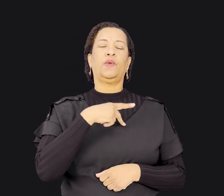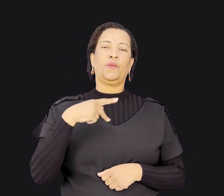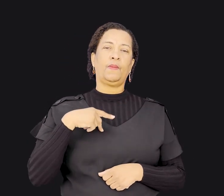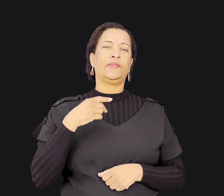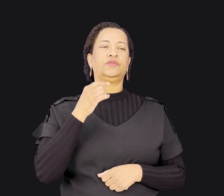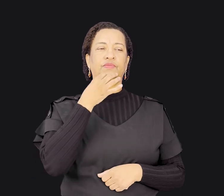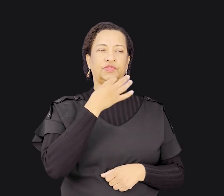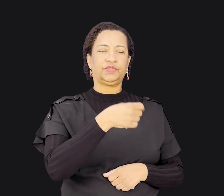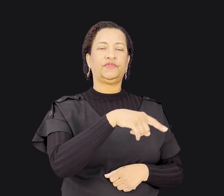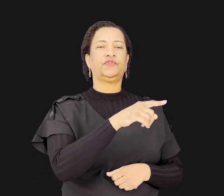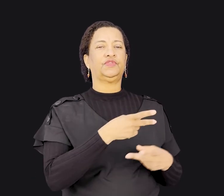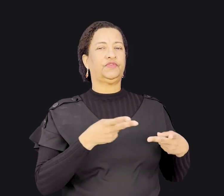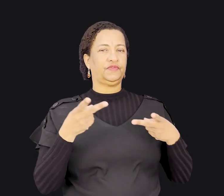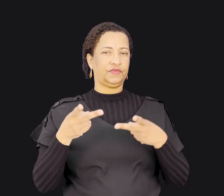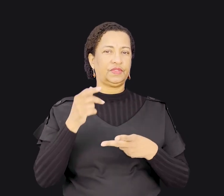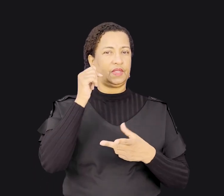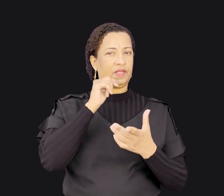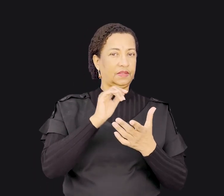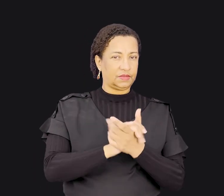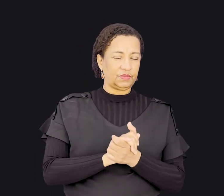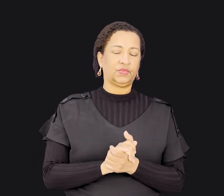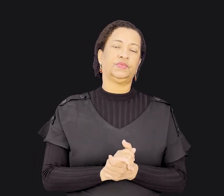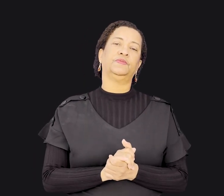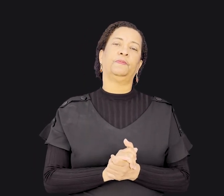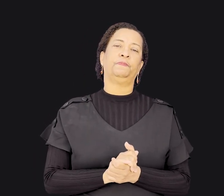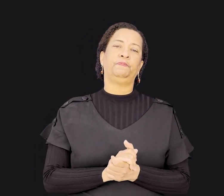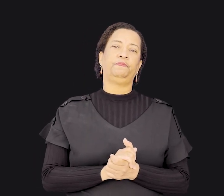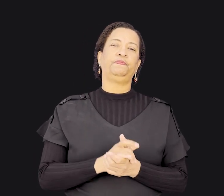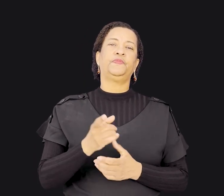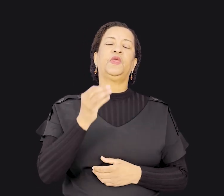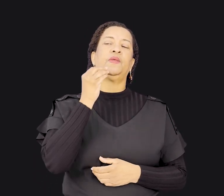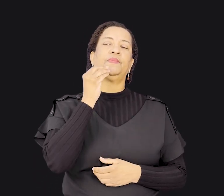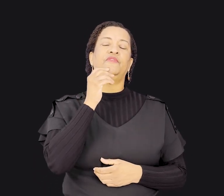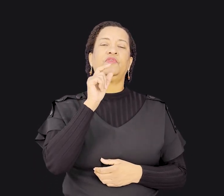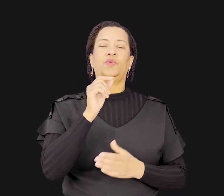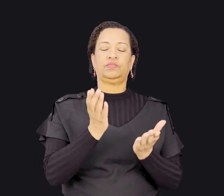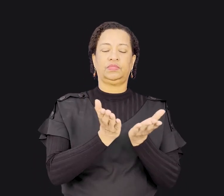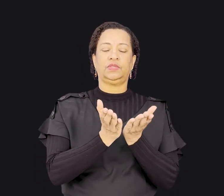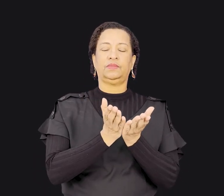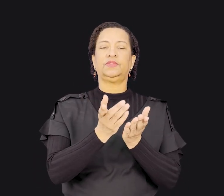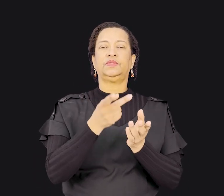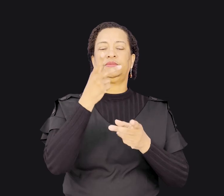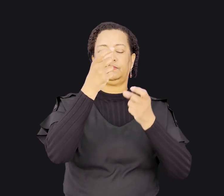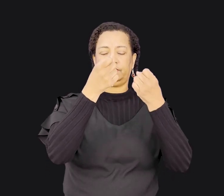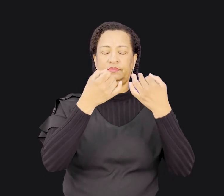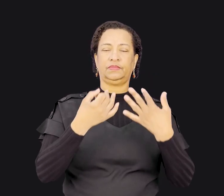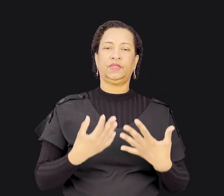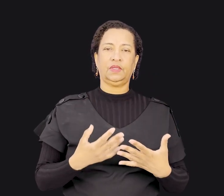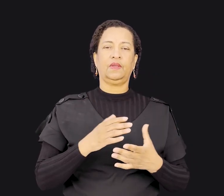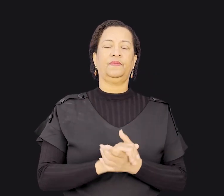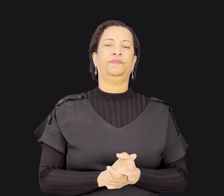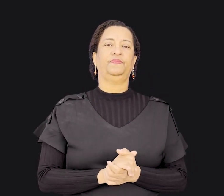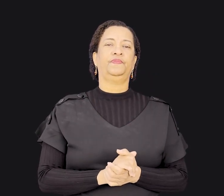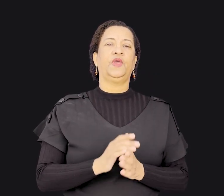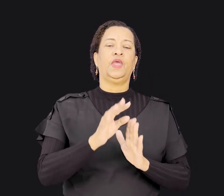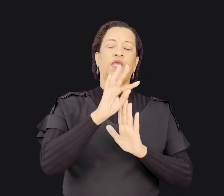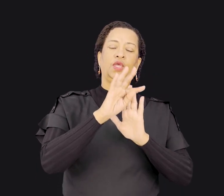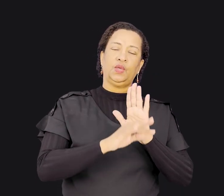fosse visitar sua esposa e ele, para ver o que a Bíblia tinha a lhe dizer. E foi esse o texto que o pastor